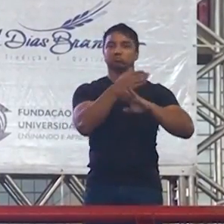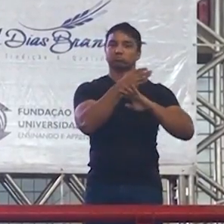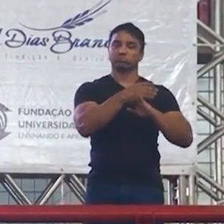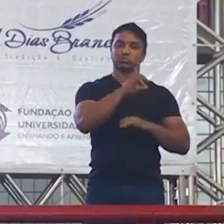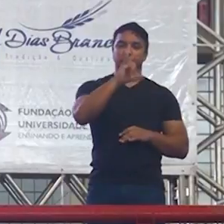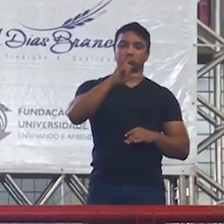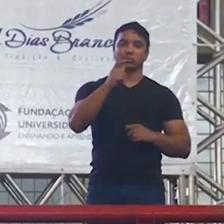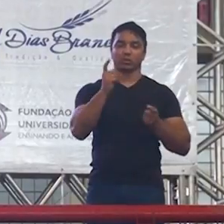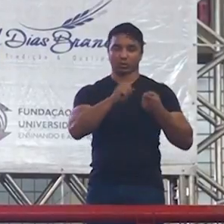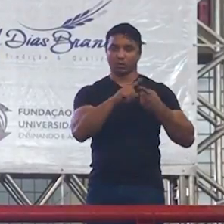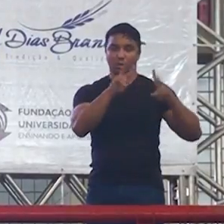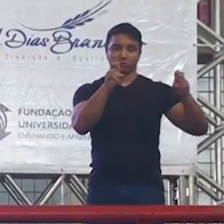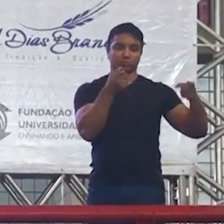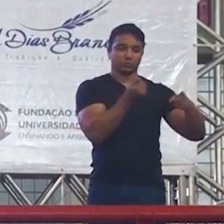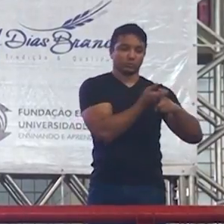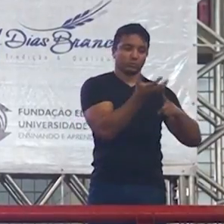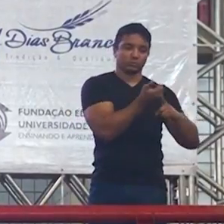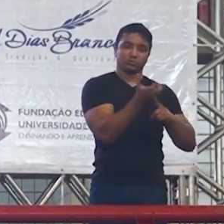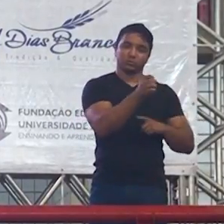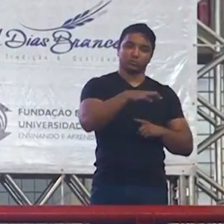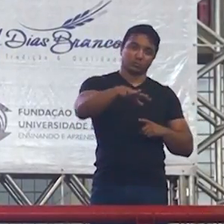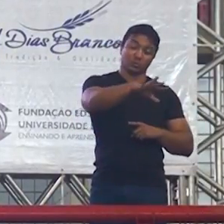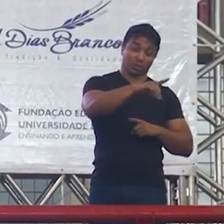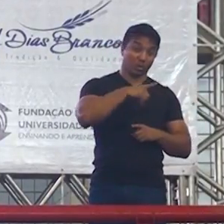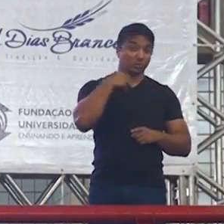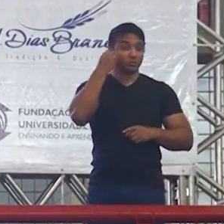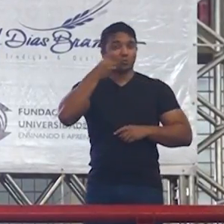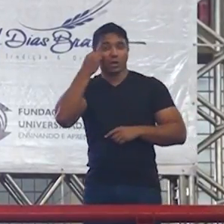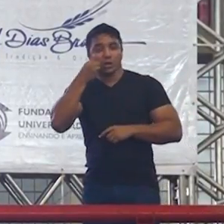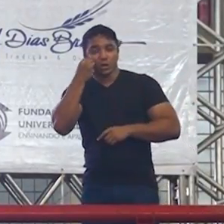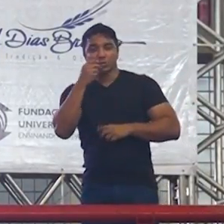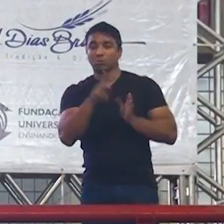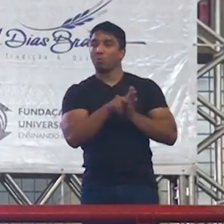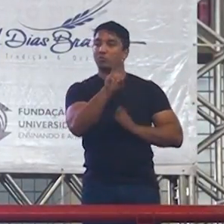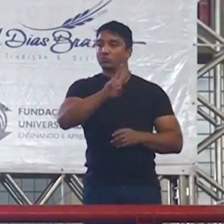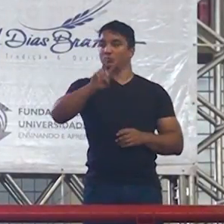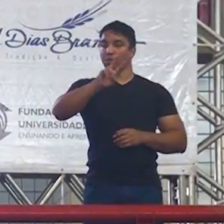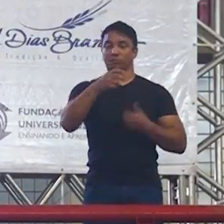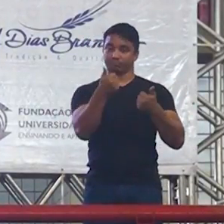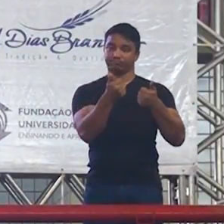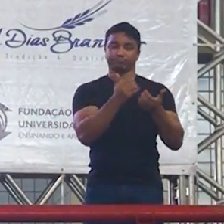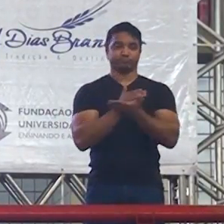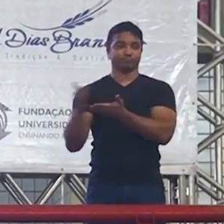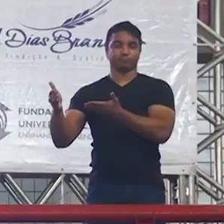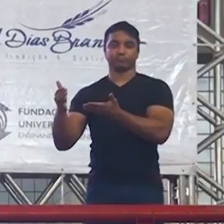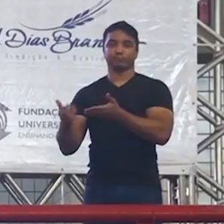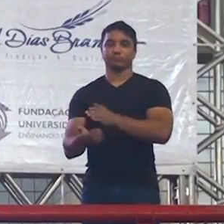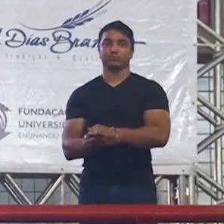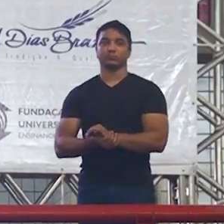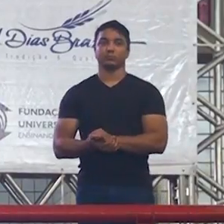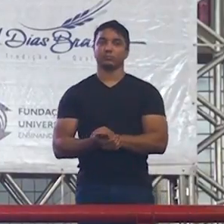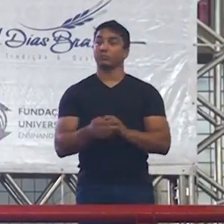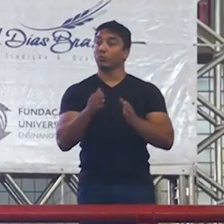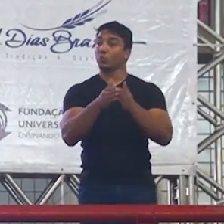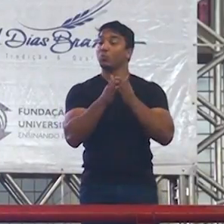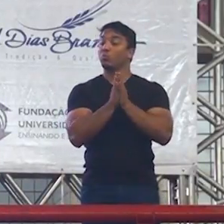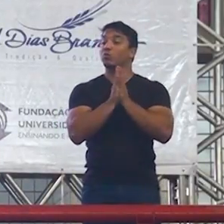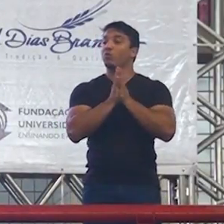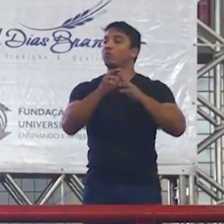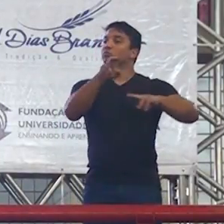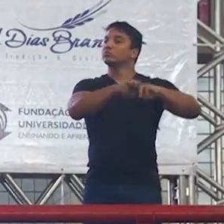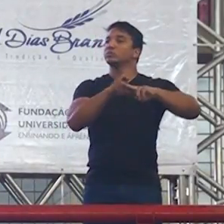eu posto de física aí. Eu tenho uma vasta experiência em pré-vestibular e vamos juntos. Vamos lá. Eu queria que todos se sentassem, tá